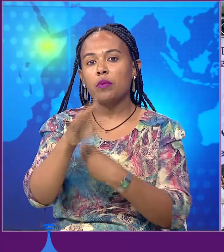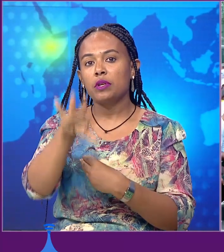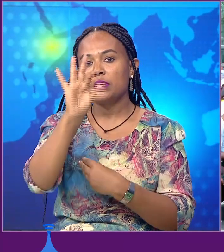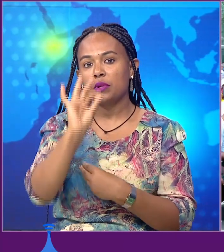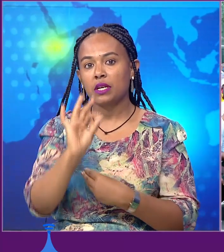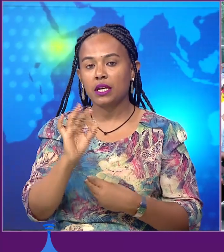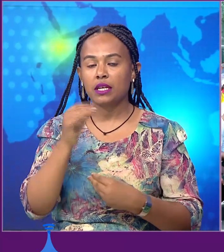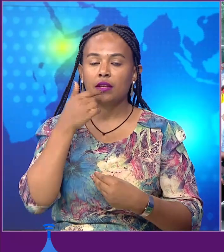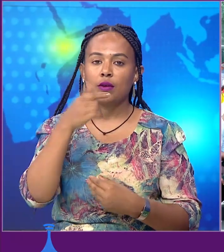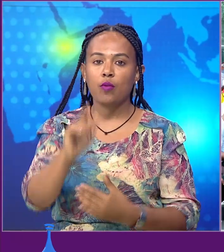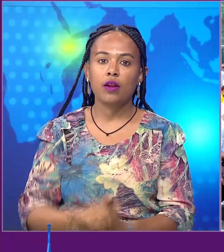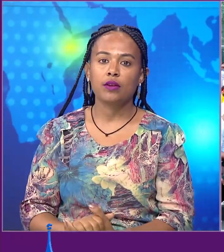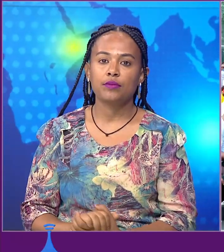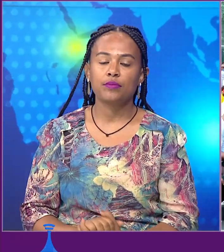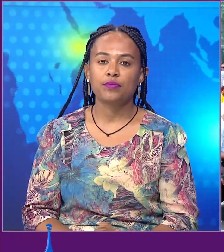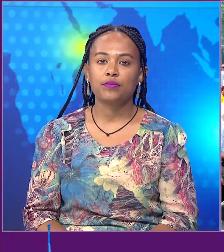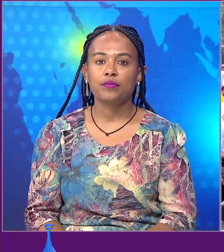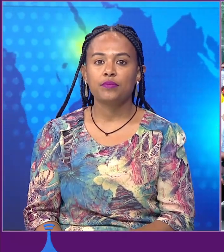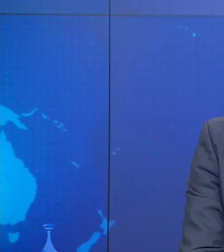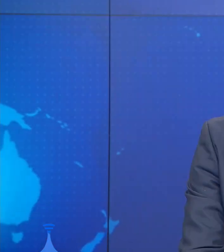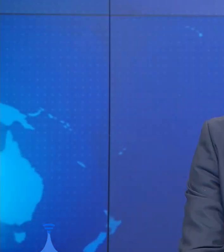እንደሚገኝም ከመድረኩ ተገልጿል።